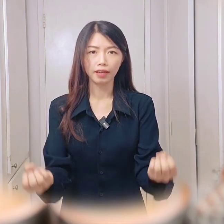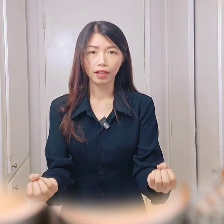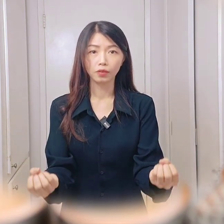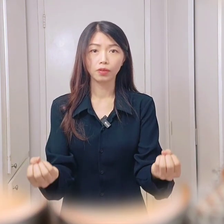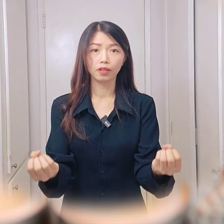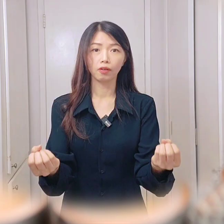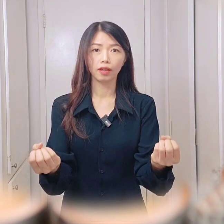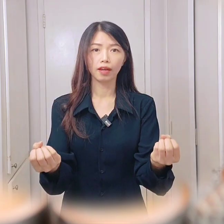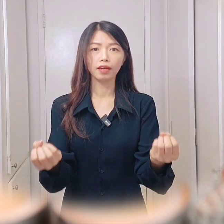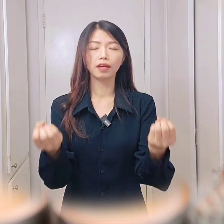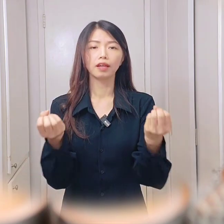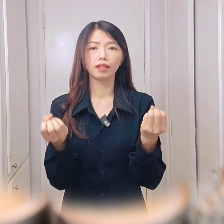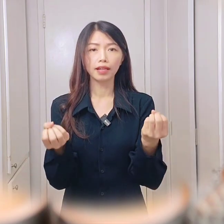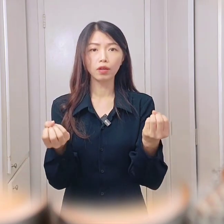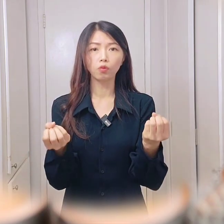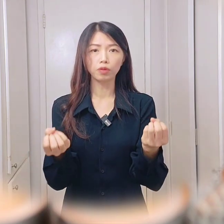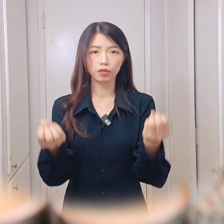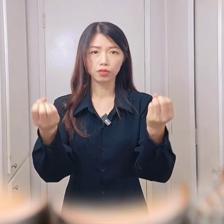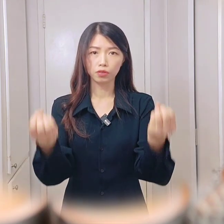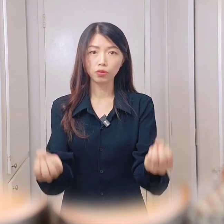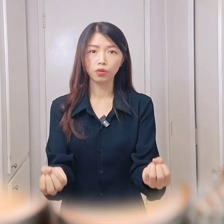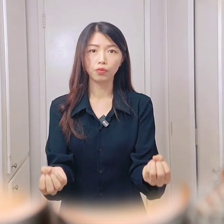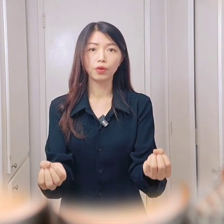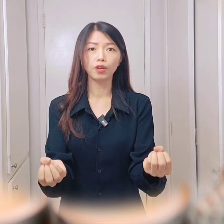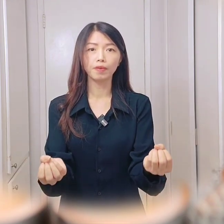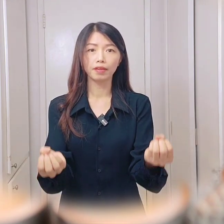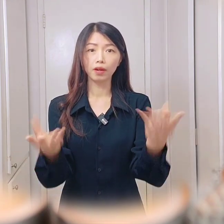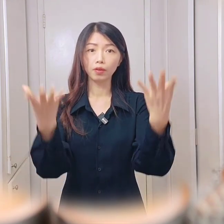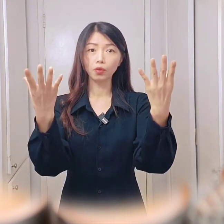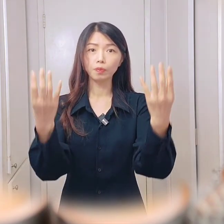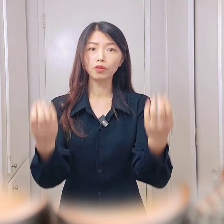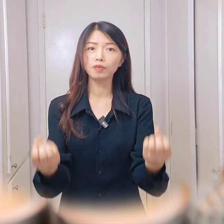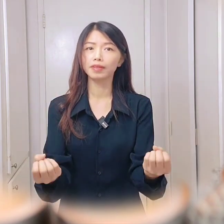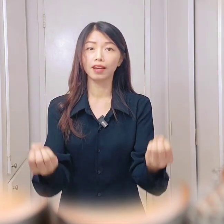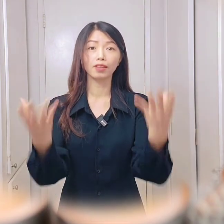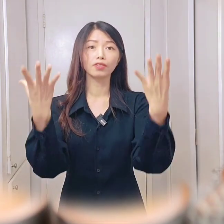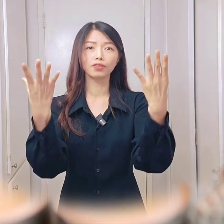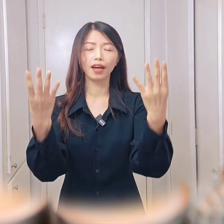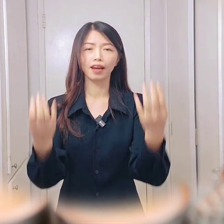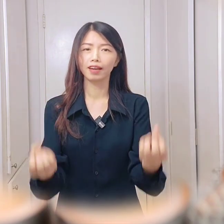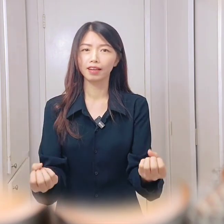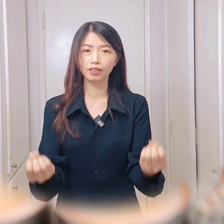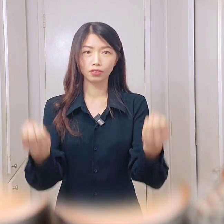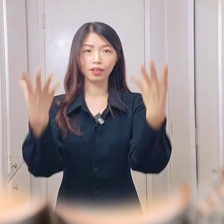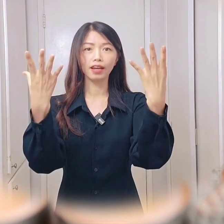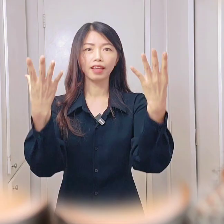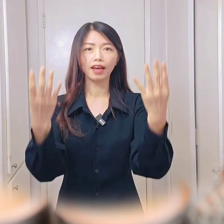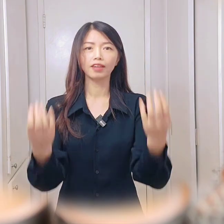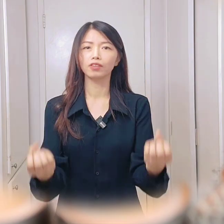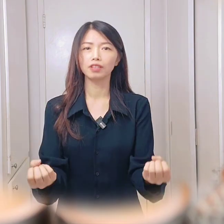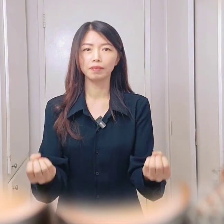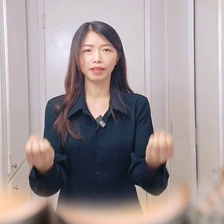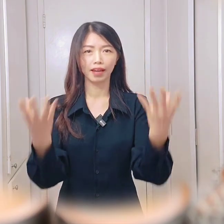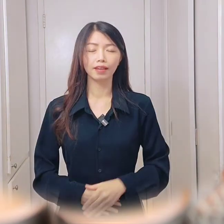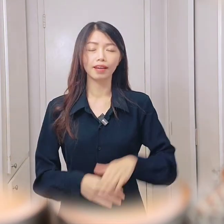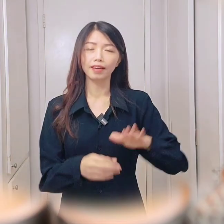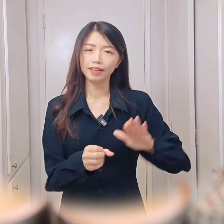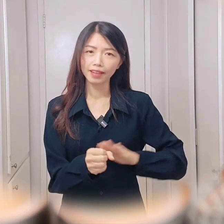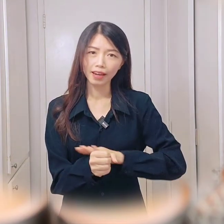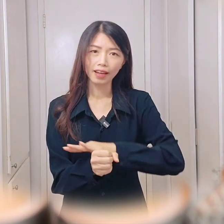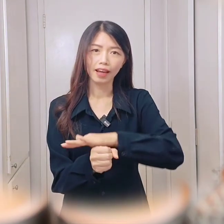수어는 양손을 이렇게 살짝 오므려 주시고 위로 올리면서 손을 펴주시면 돼요. 축하하다 이런